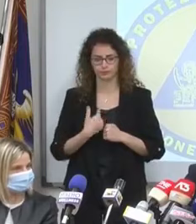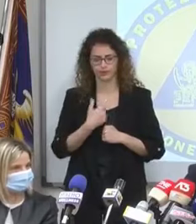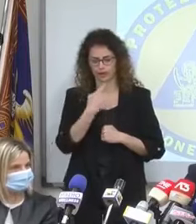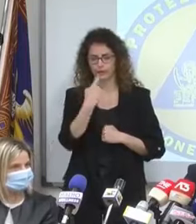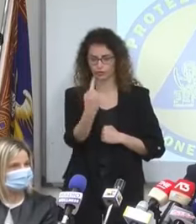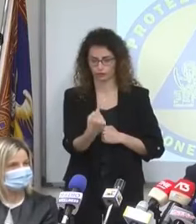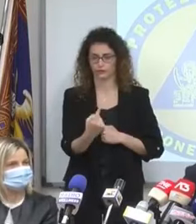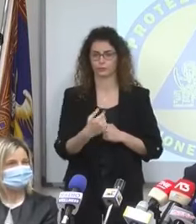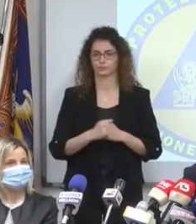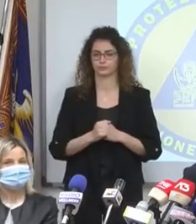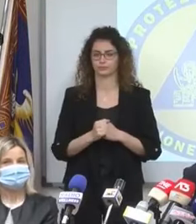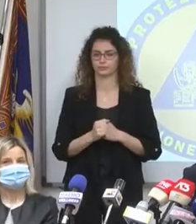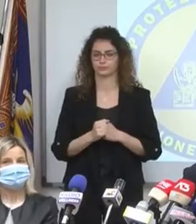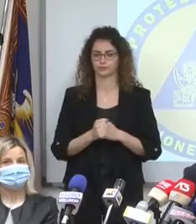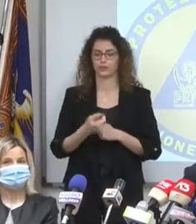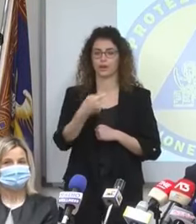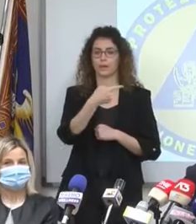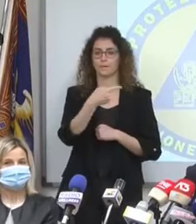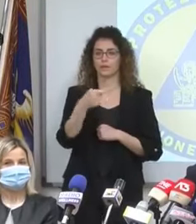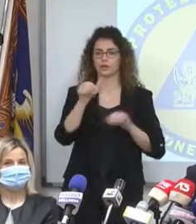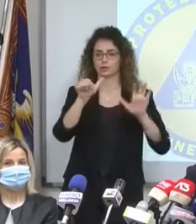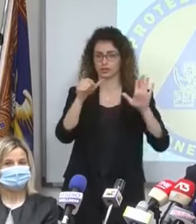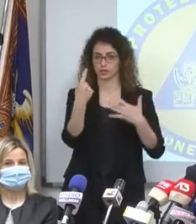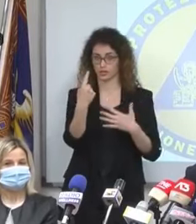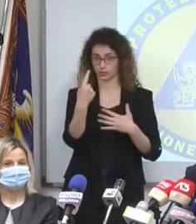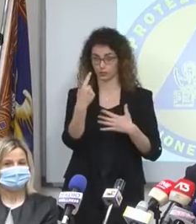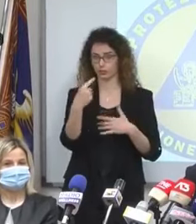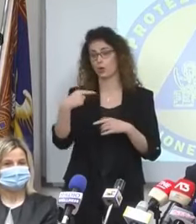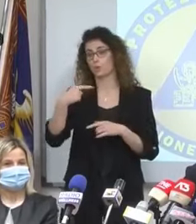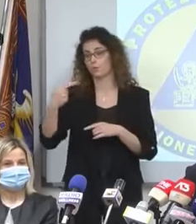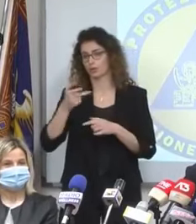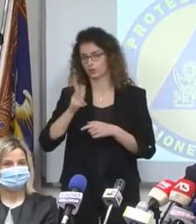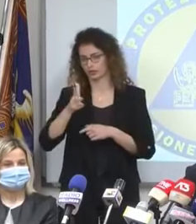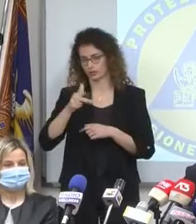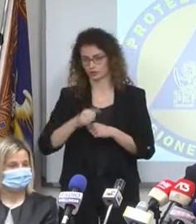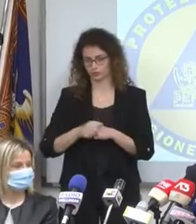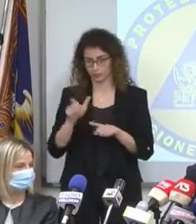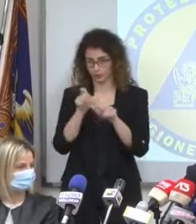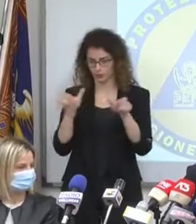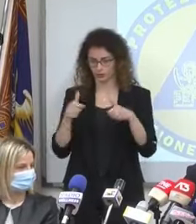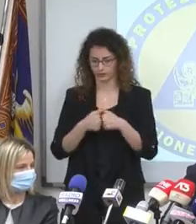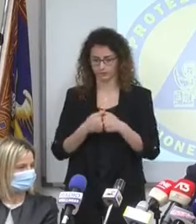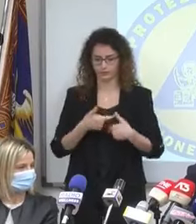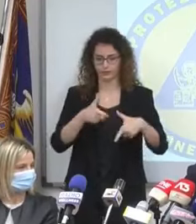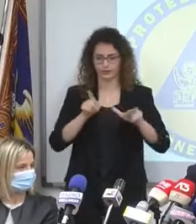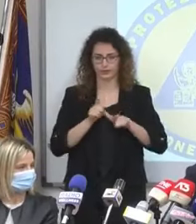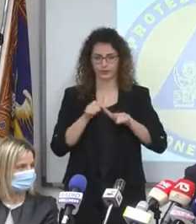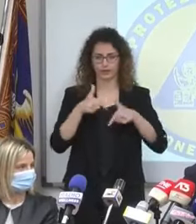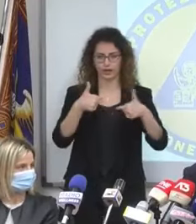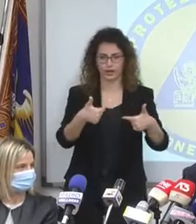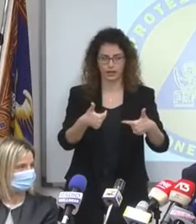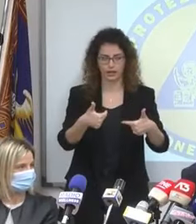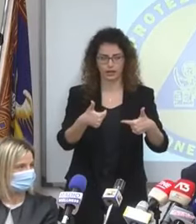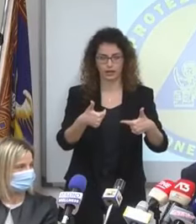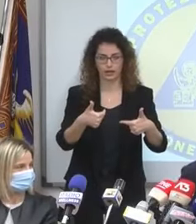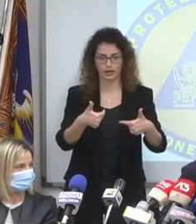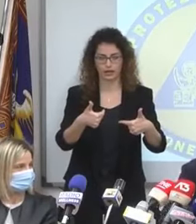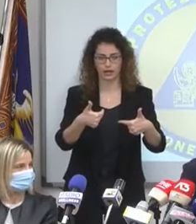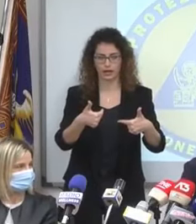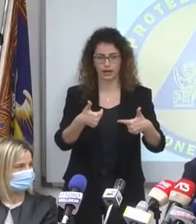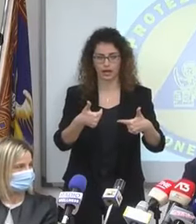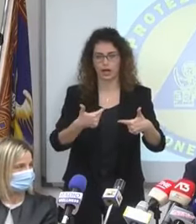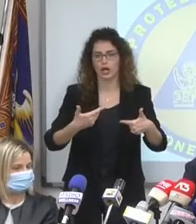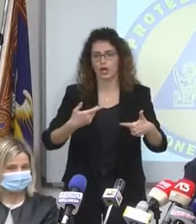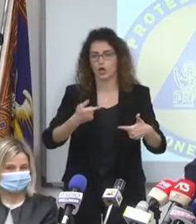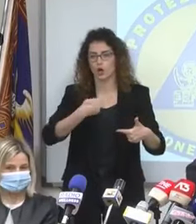Vi dicevo, quindi, meno 61 e meno 13. Ovviamente il dare e l'avere, qui no,